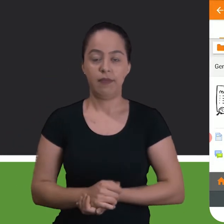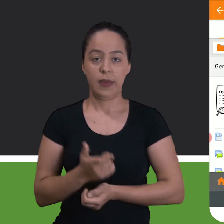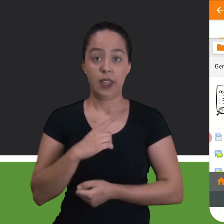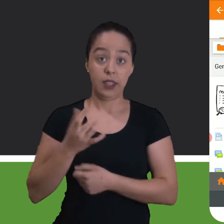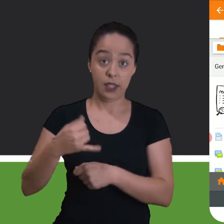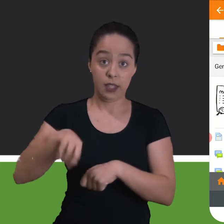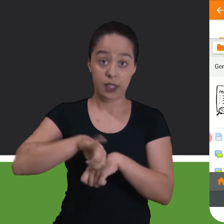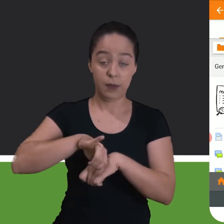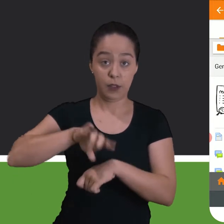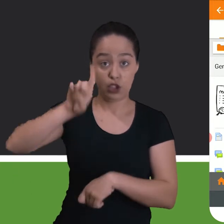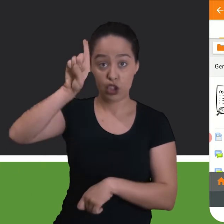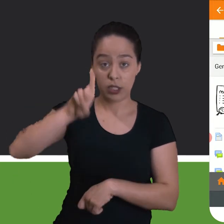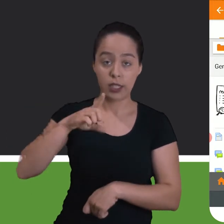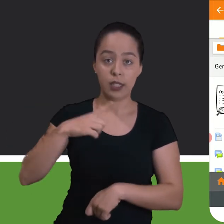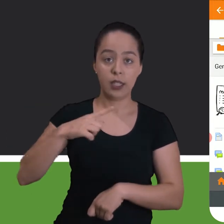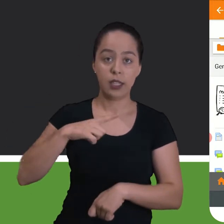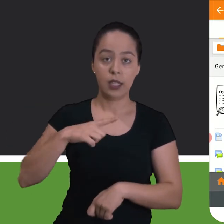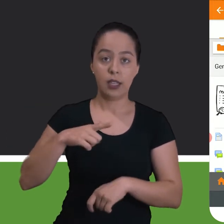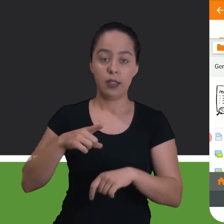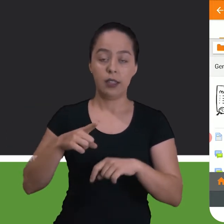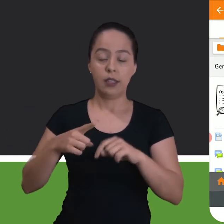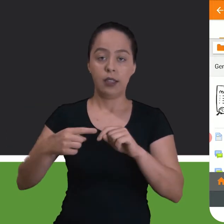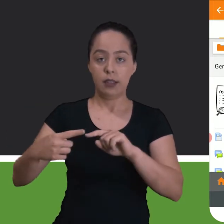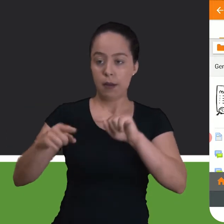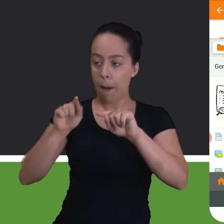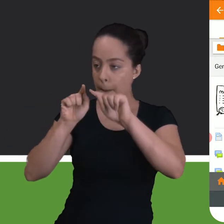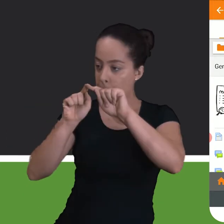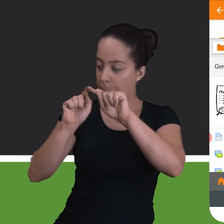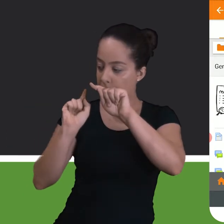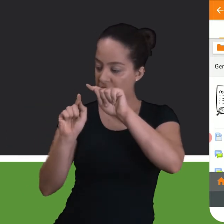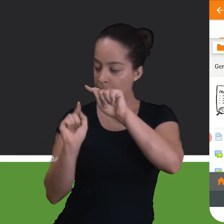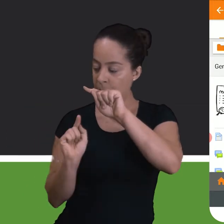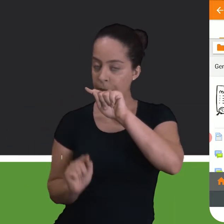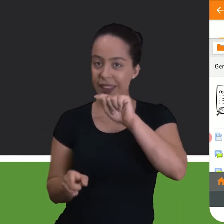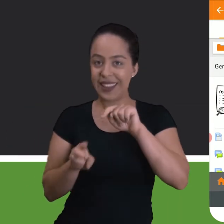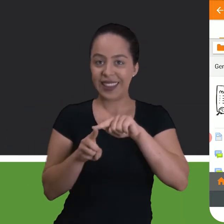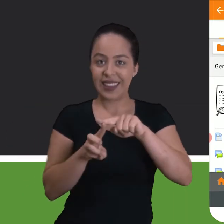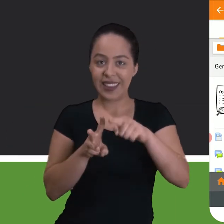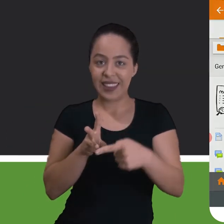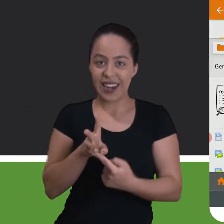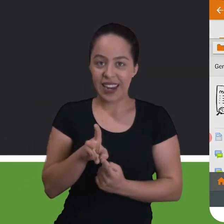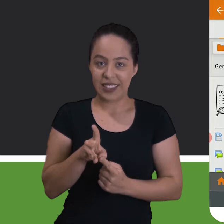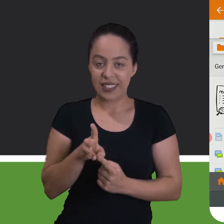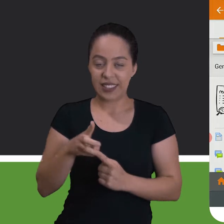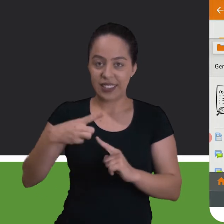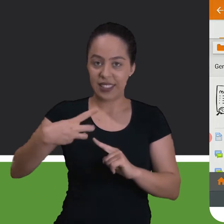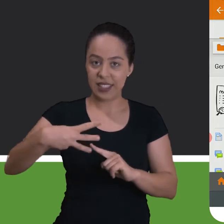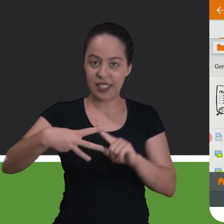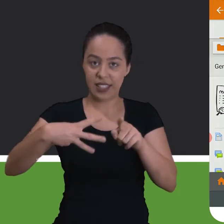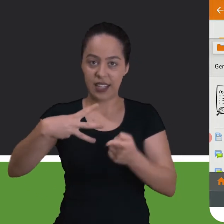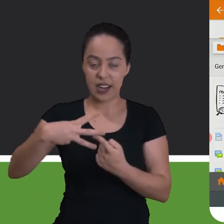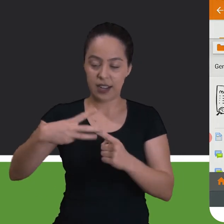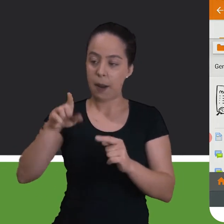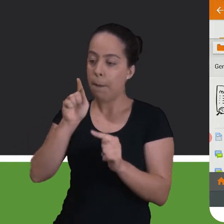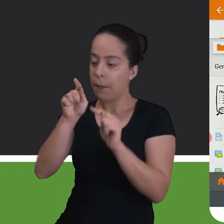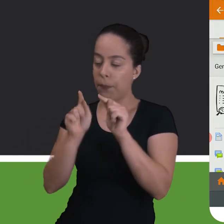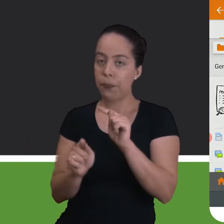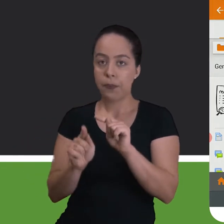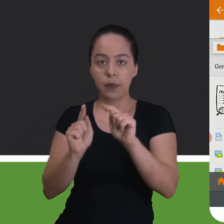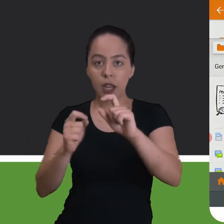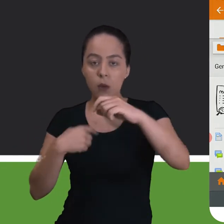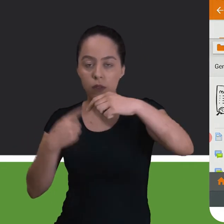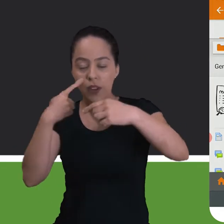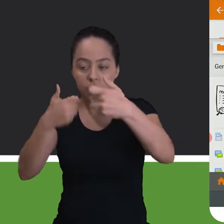na parte superior direita a gente tem três botões três bolinhas o seu clico nela parece